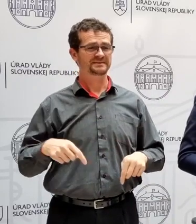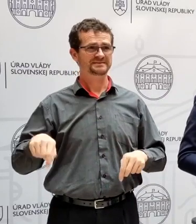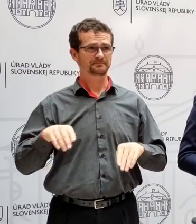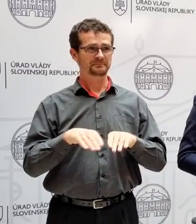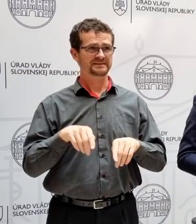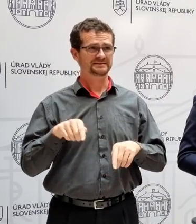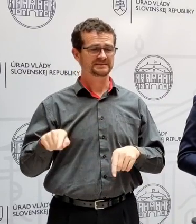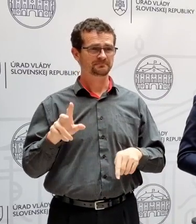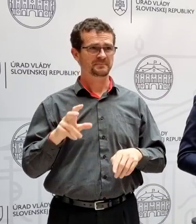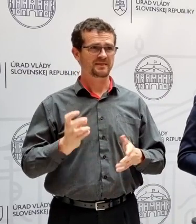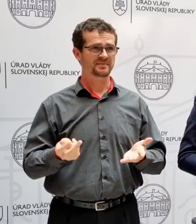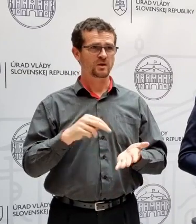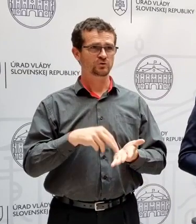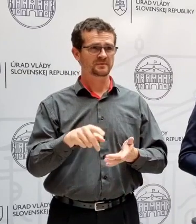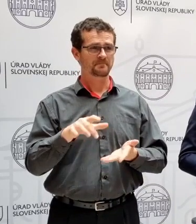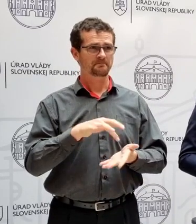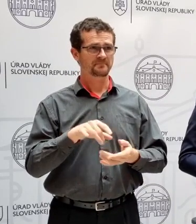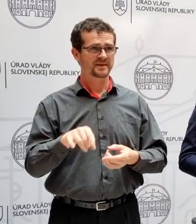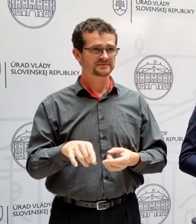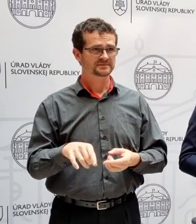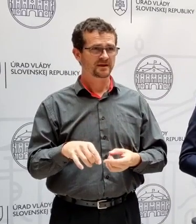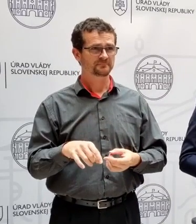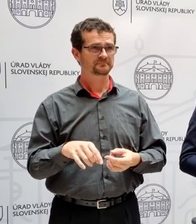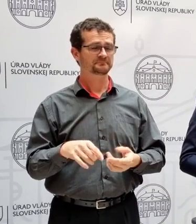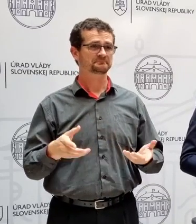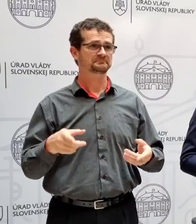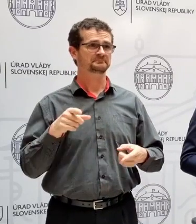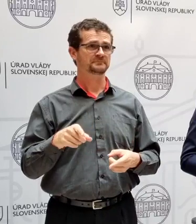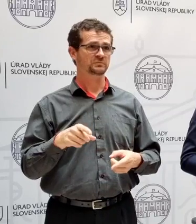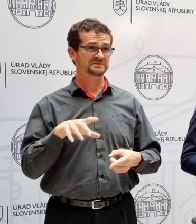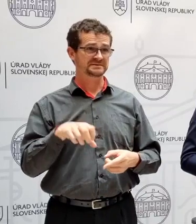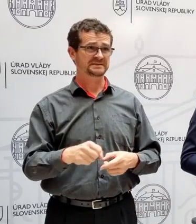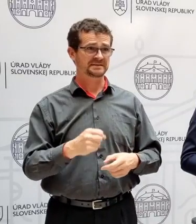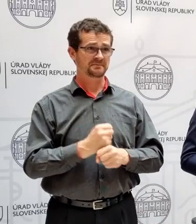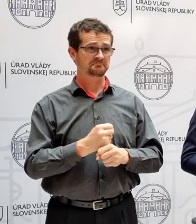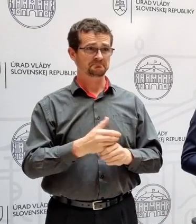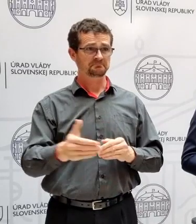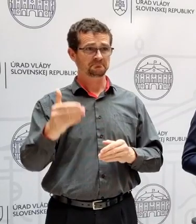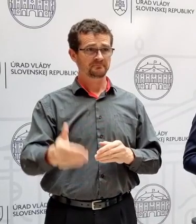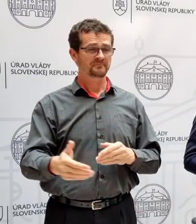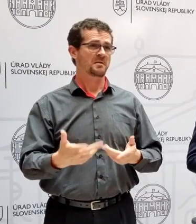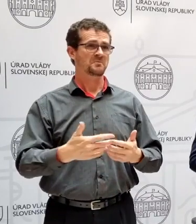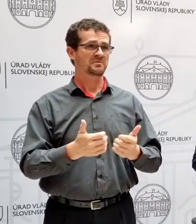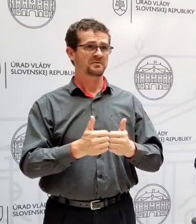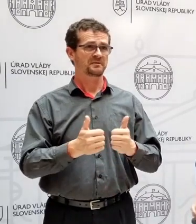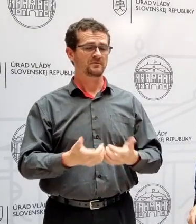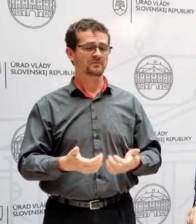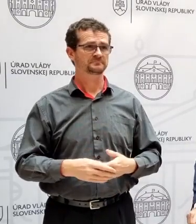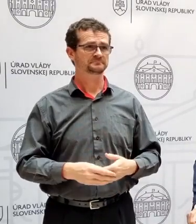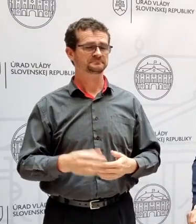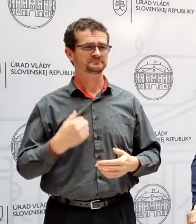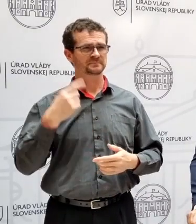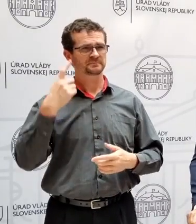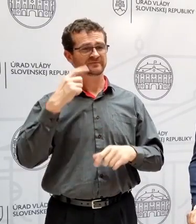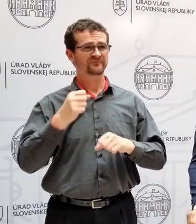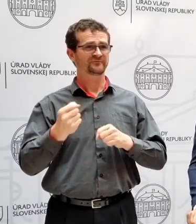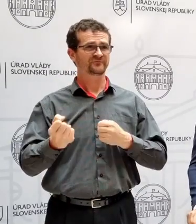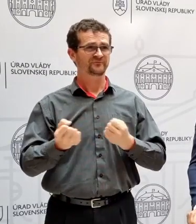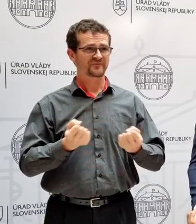ministri, ktorí majú nastúpiť na tie miesta. Tak to sa stihne zrealizovať dovtedy, alebo vám je to jedno? Myslím si, že vláda